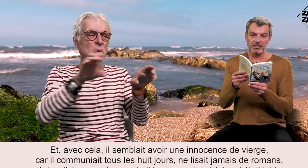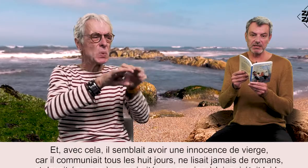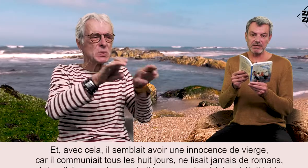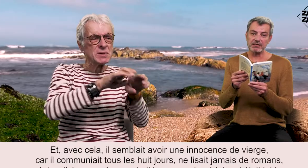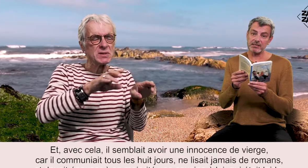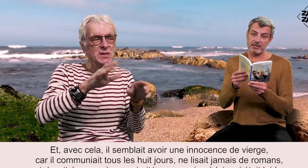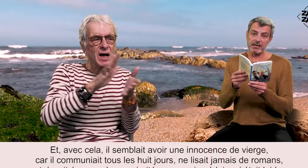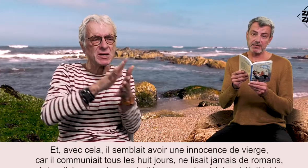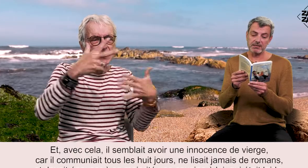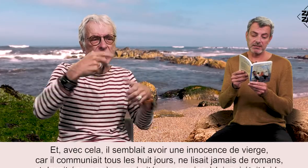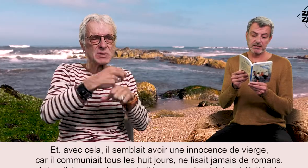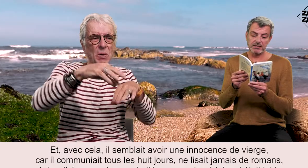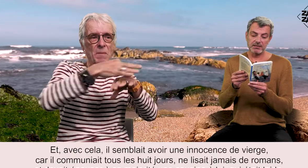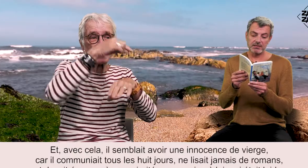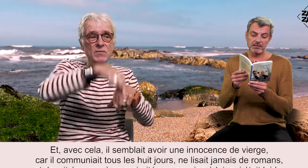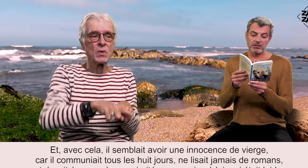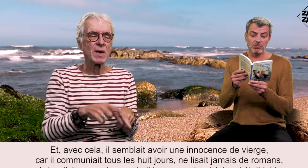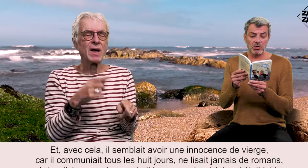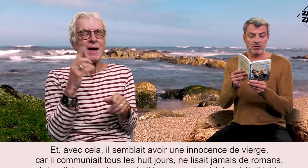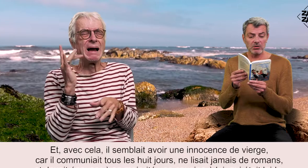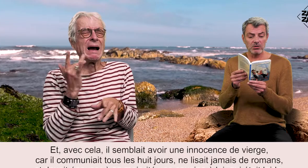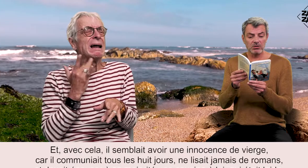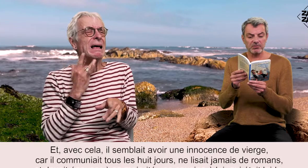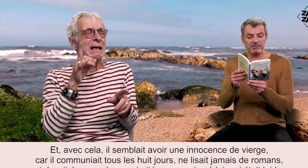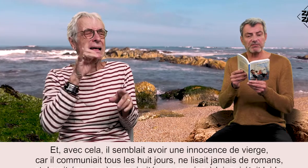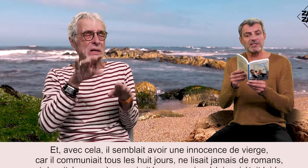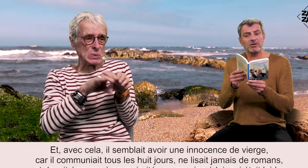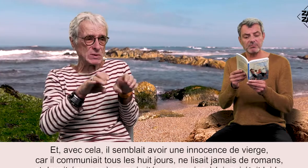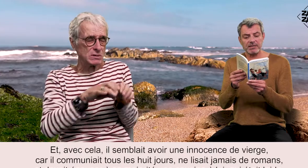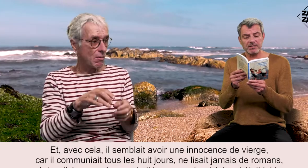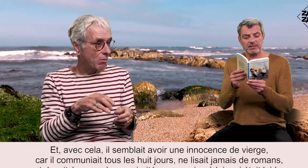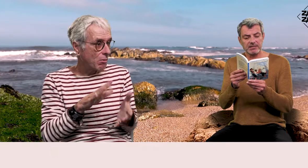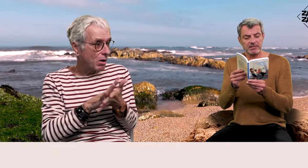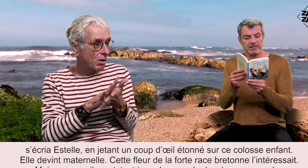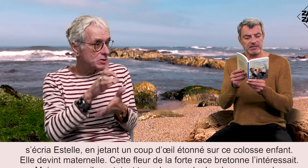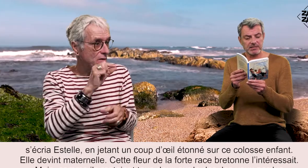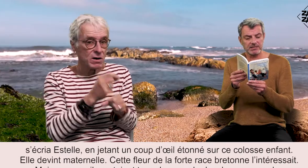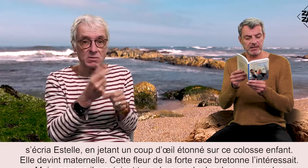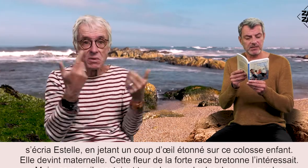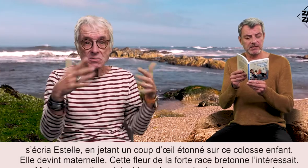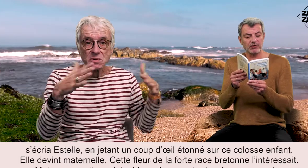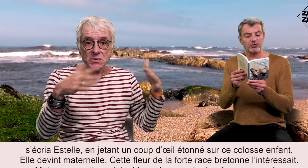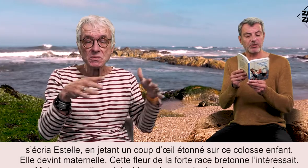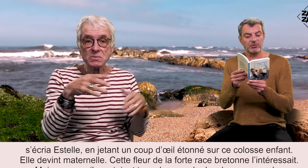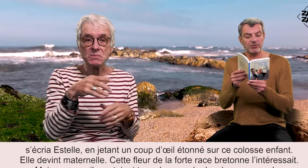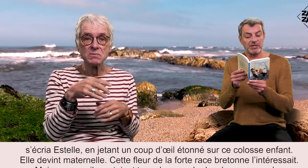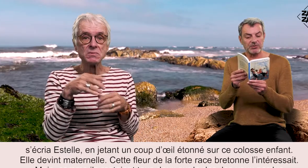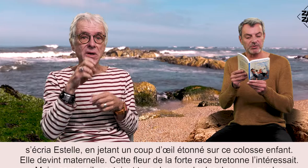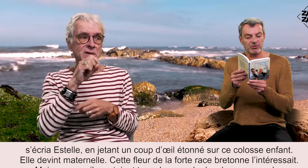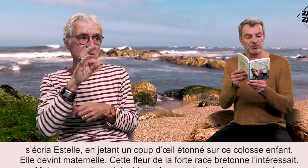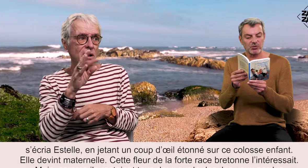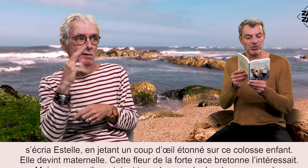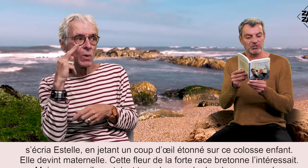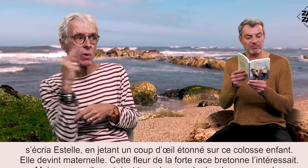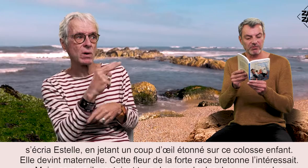lui qui était laide. « Comment ? Vous avez vingt ans à peine ? » s'écria Estelle en jetant un coup d'œil